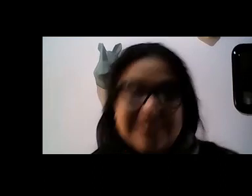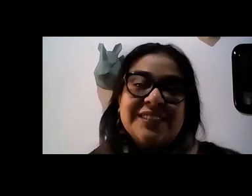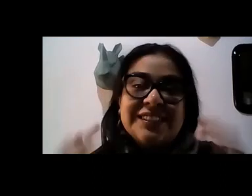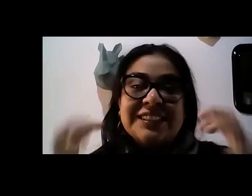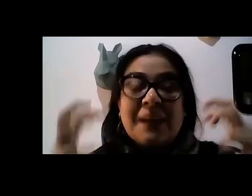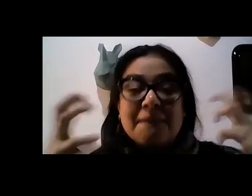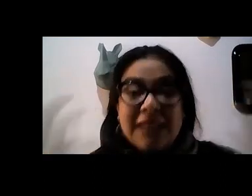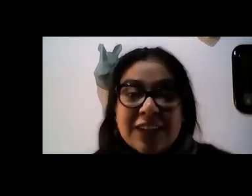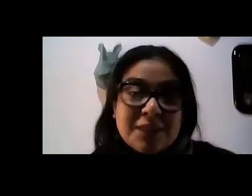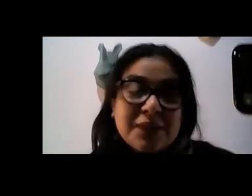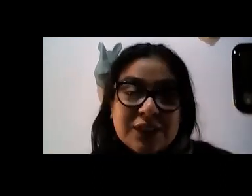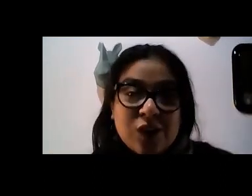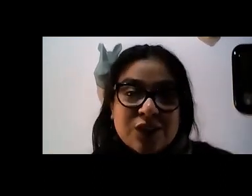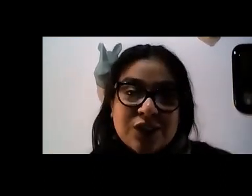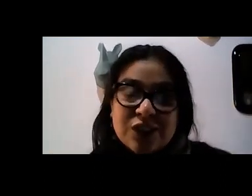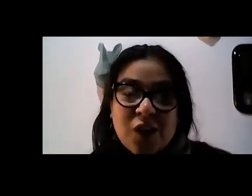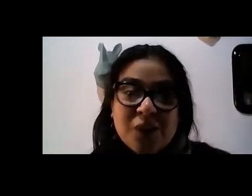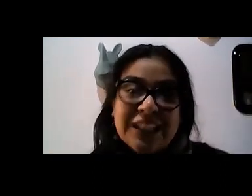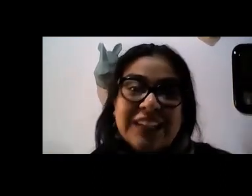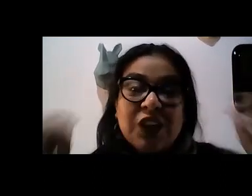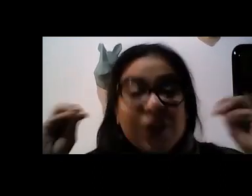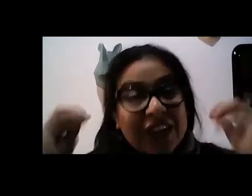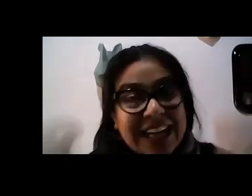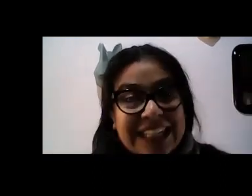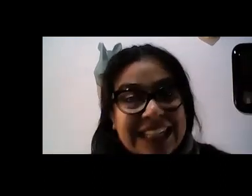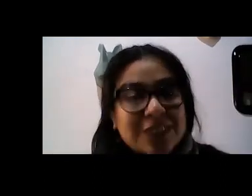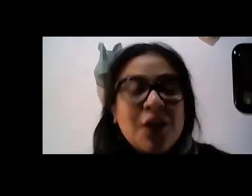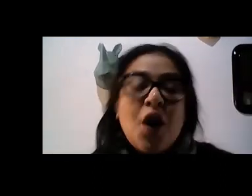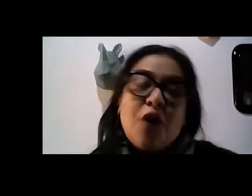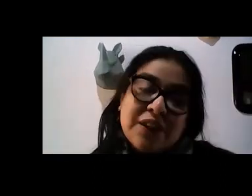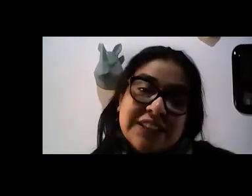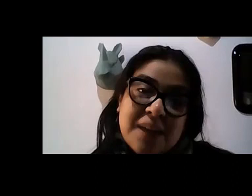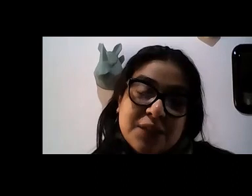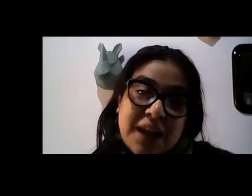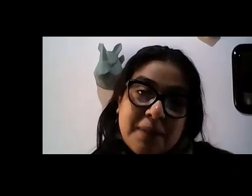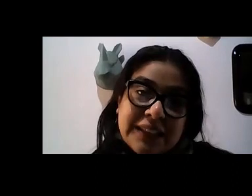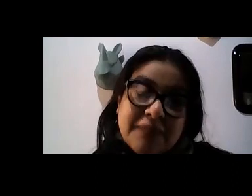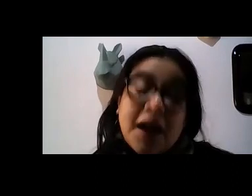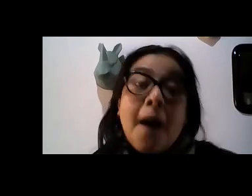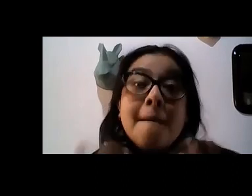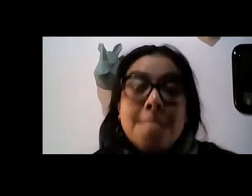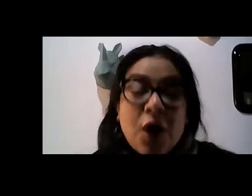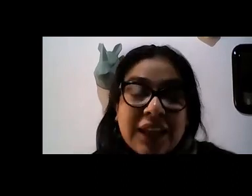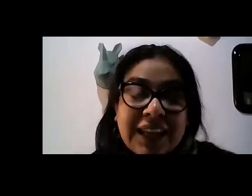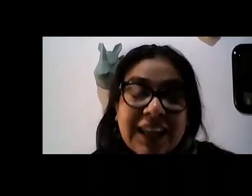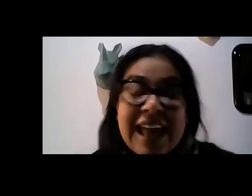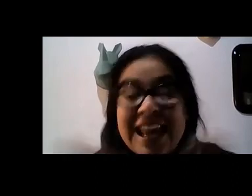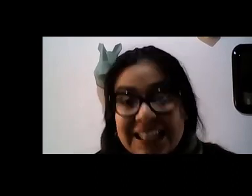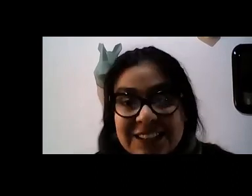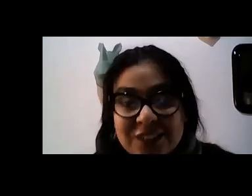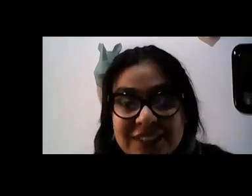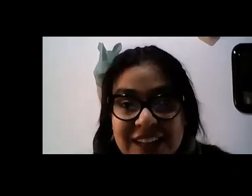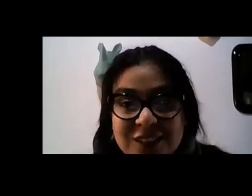pandemia. Entonces, también otro proceso de construcción de comunidad y un gran reto fue cuando llegamos a la pandemia, porque